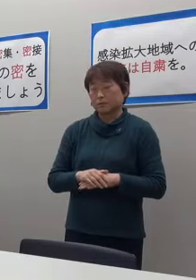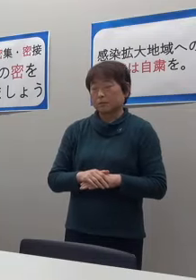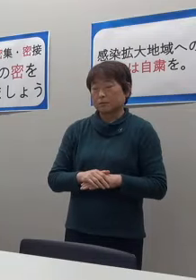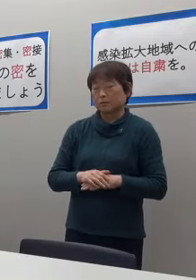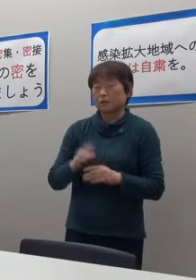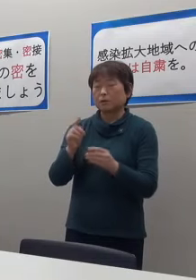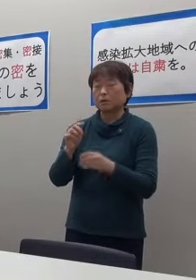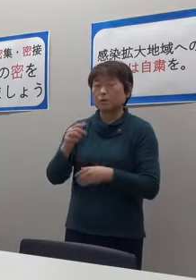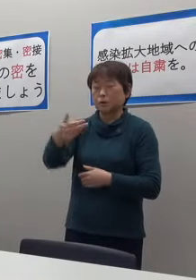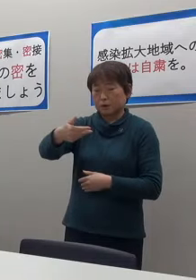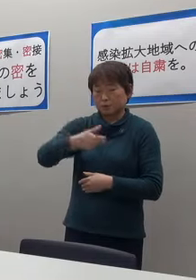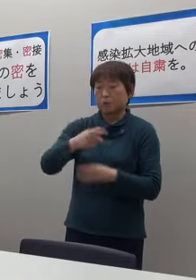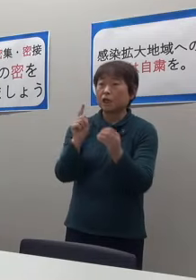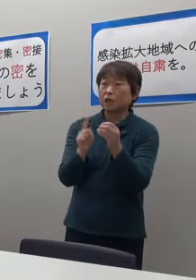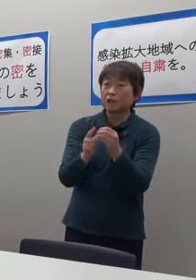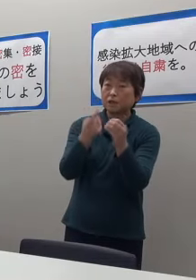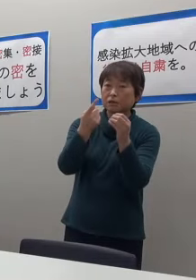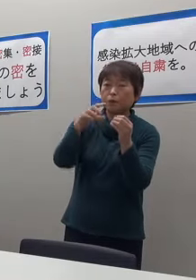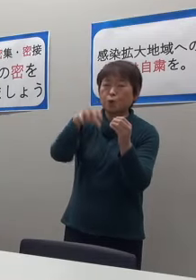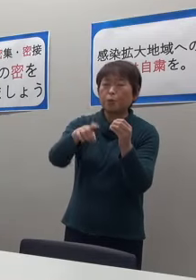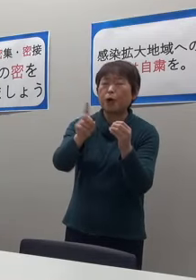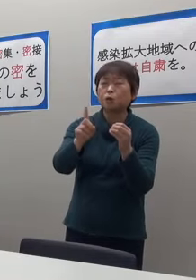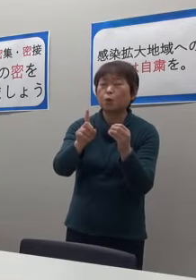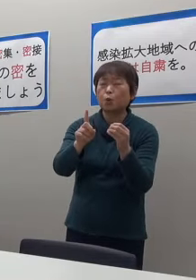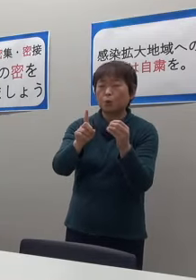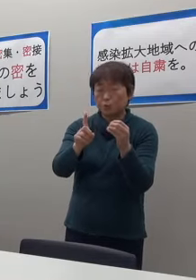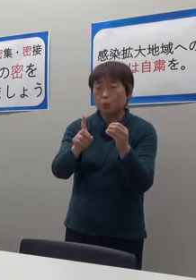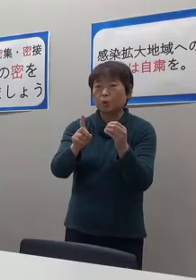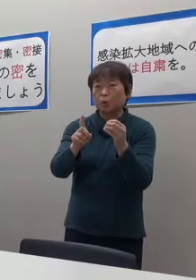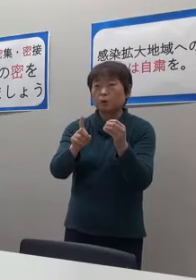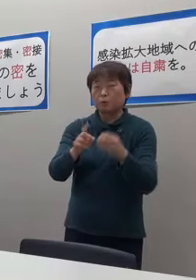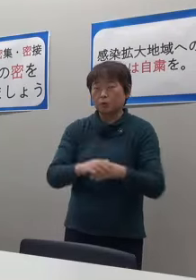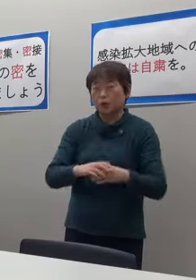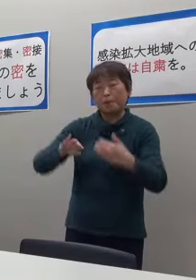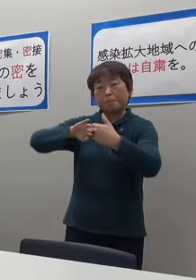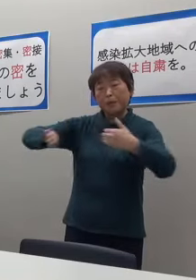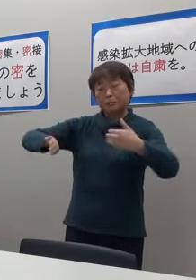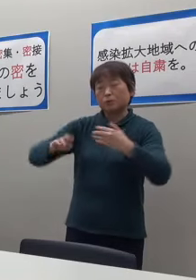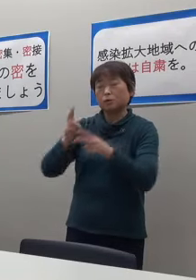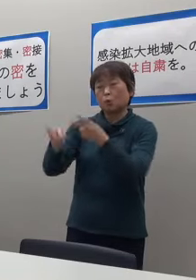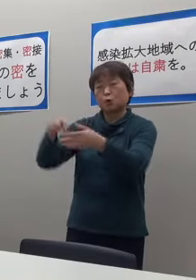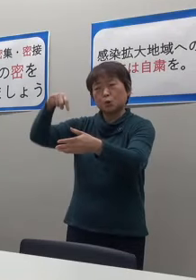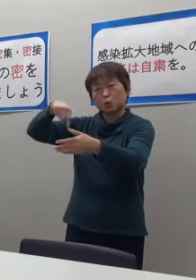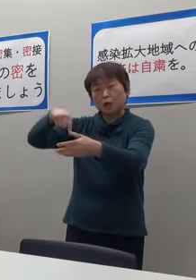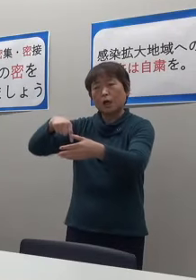でしょうか。 そうですね、いろんな可能性はやっぱり考えなくちゃいけないと思いますので、 まあ、総合的にですね、判断していくほかないかなって